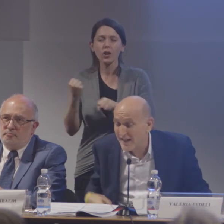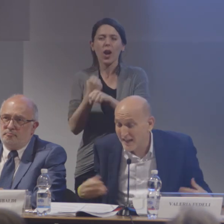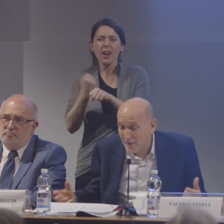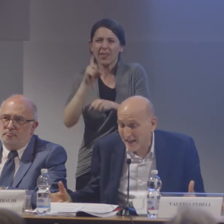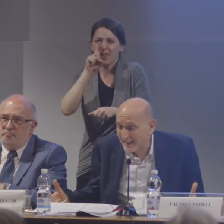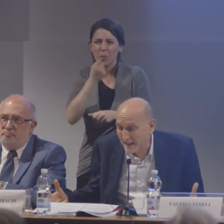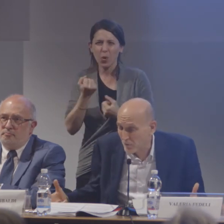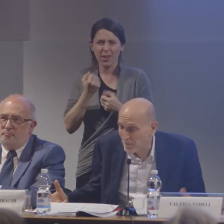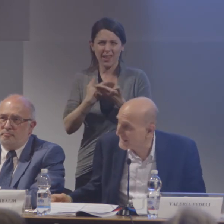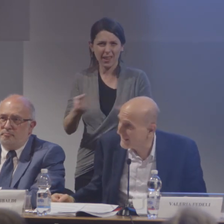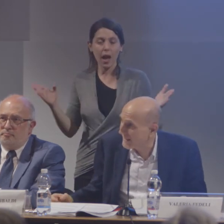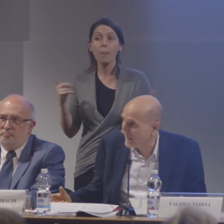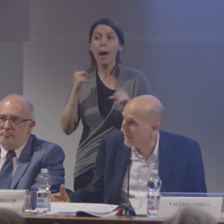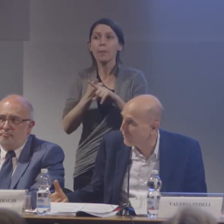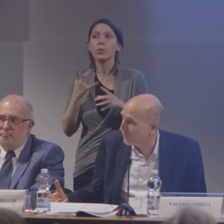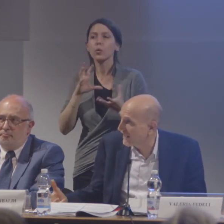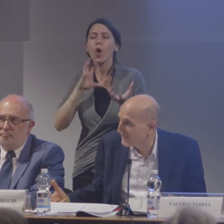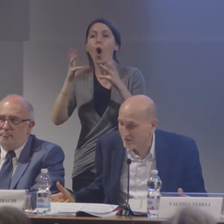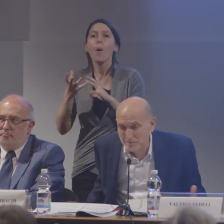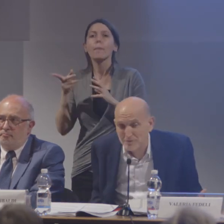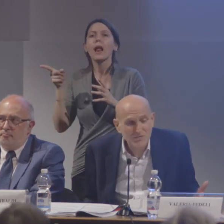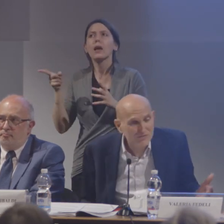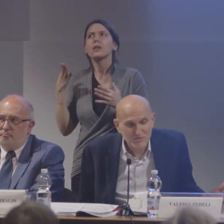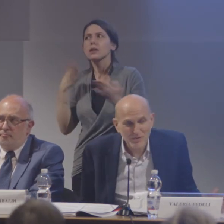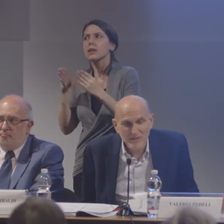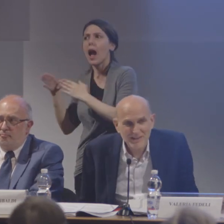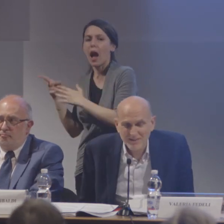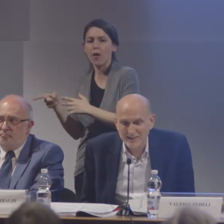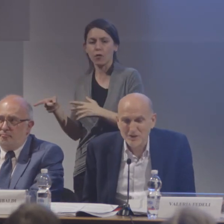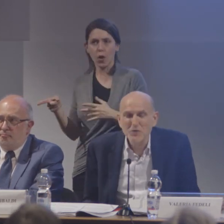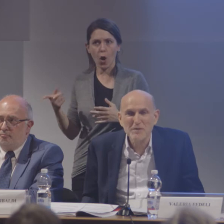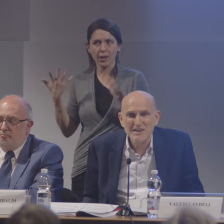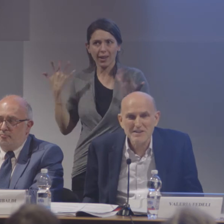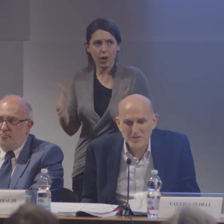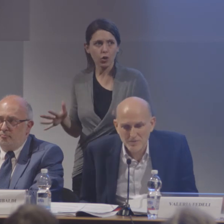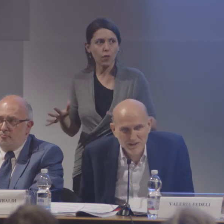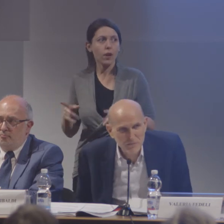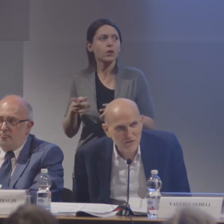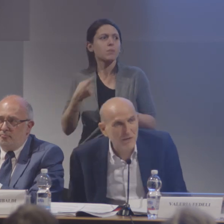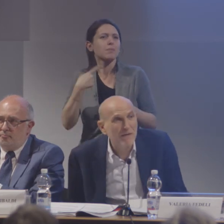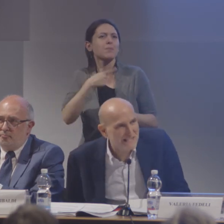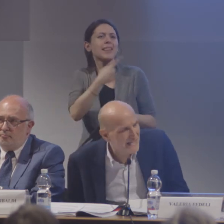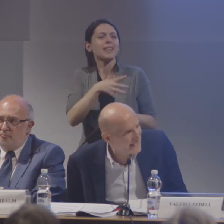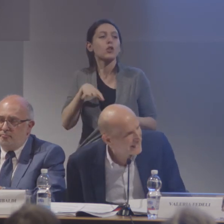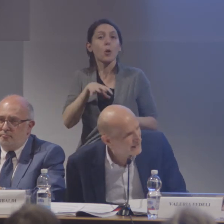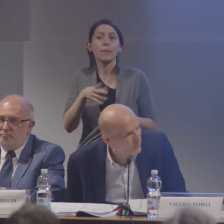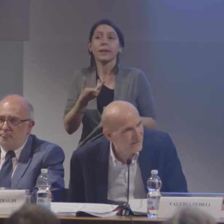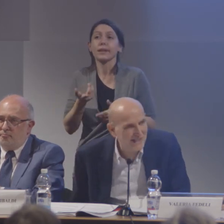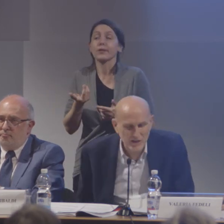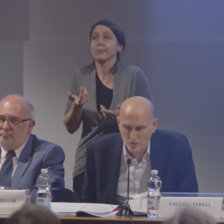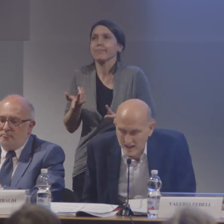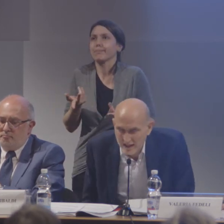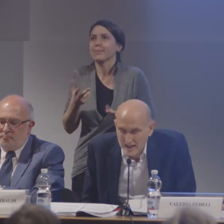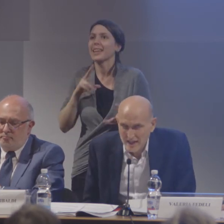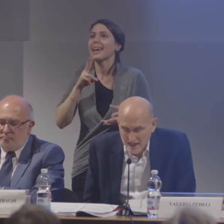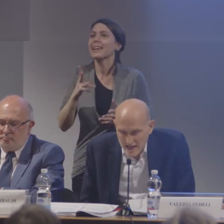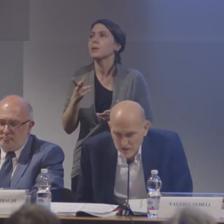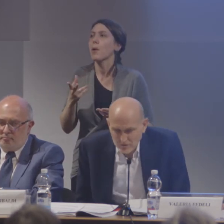curiosità, ma anche dalla complessità dei temi che ha affrontato. Appunto, naturalmente quello che ha detto il Ministro è una risposta parziale che si può dare